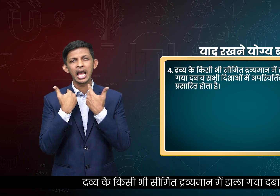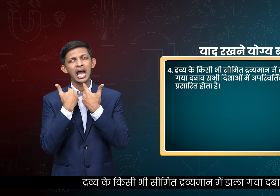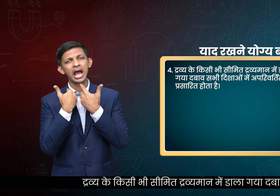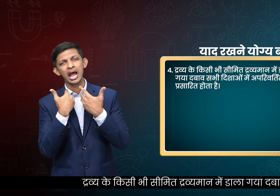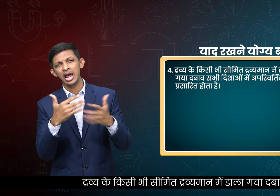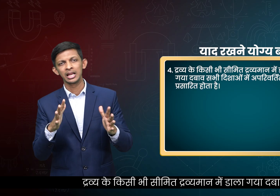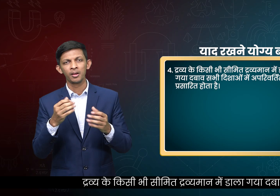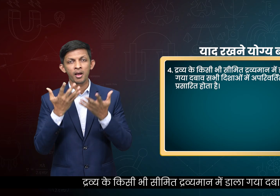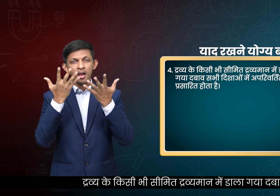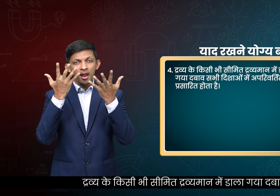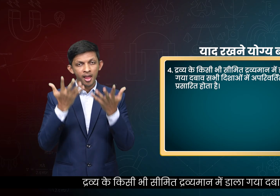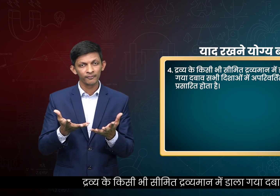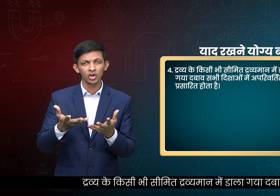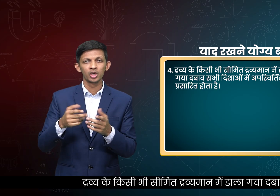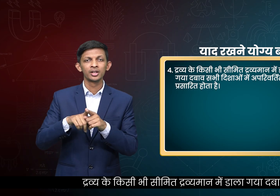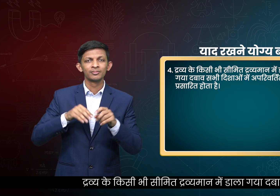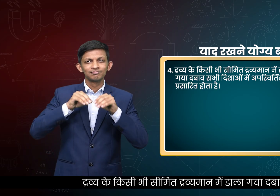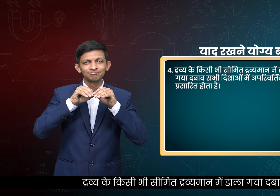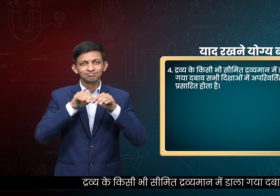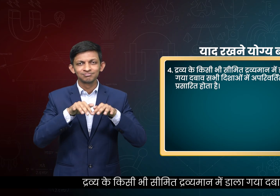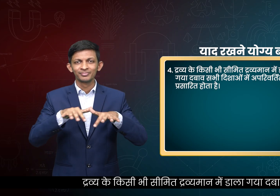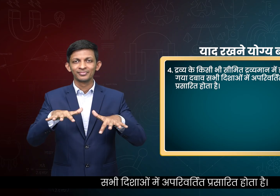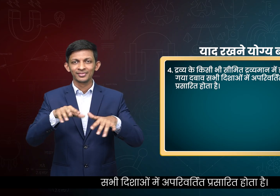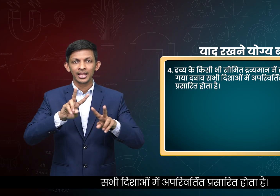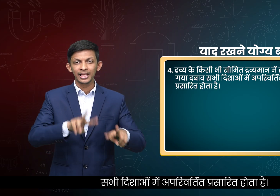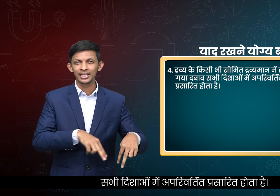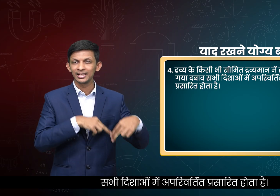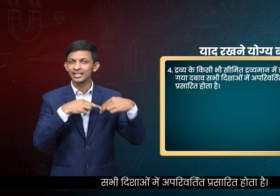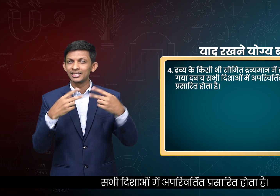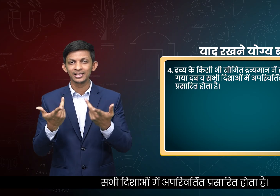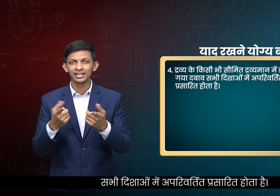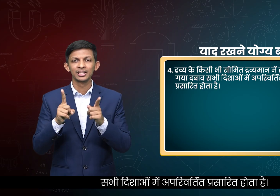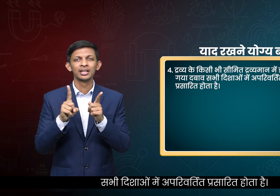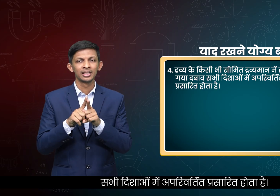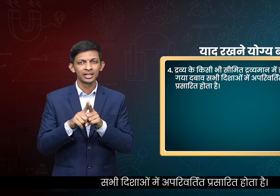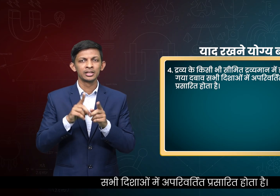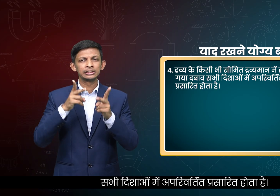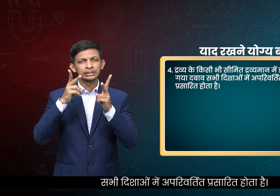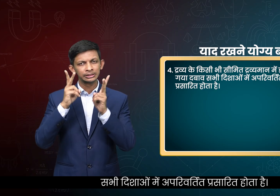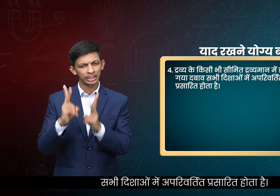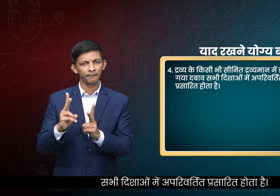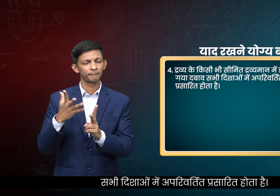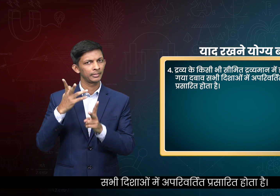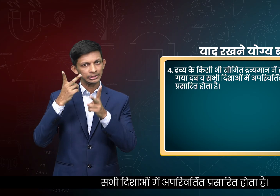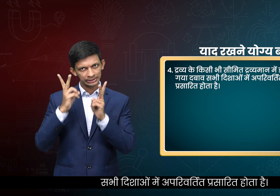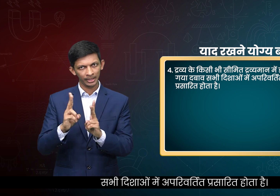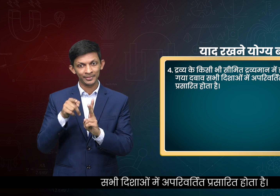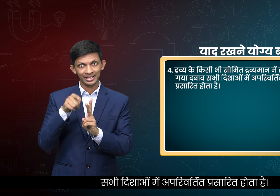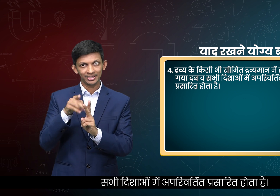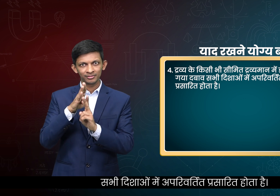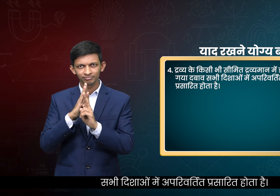भी सीमित द्रव्यमान में डाला गया दबाव सभी दिशाओं में अपरिवर्तित प्रसारित होता है।